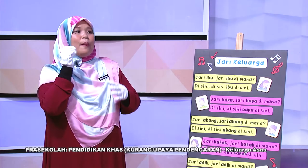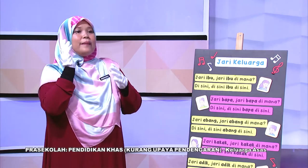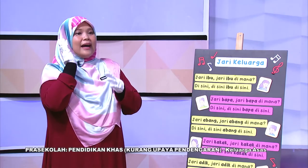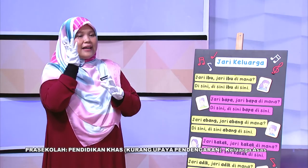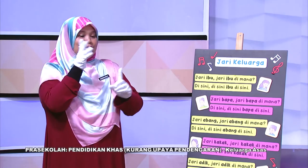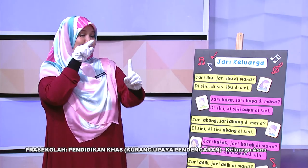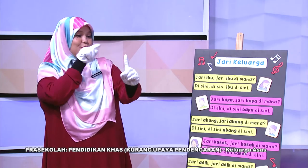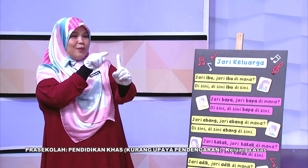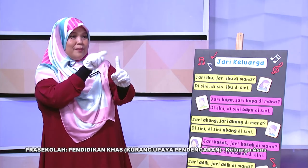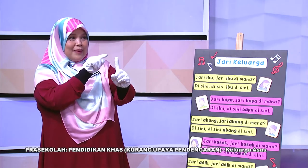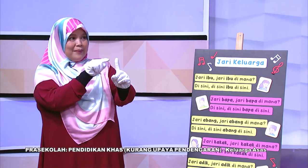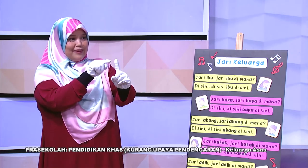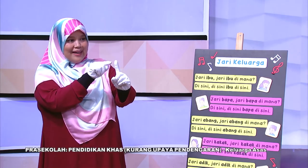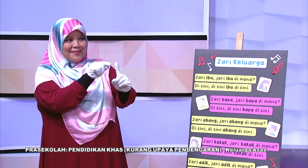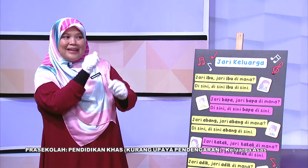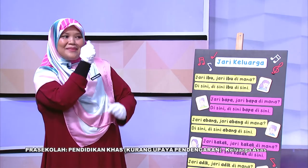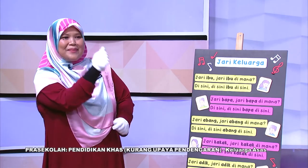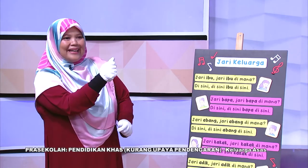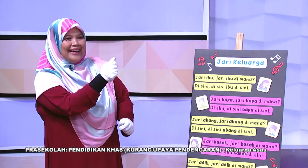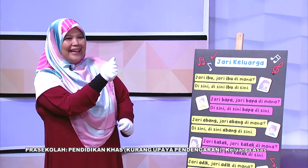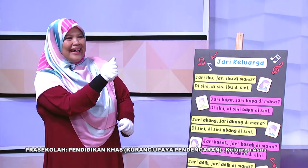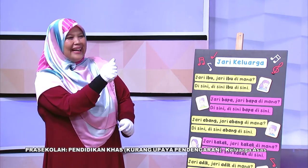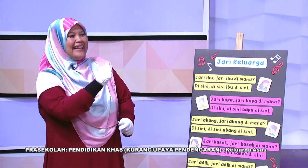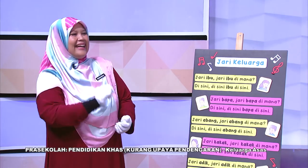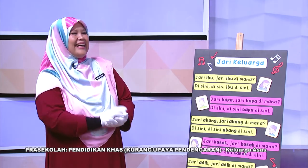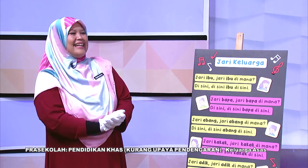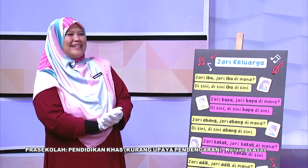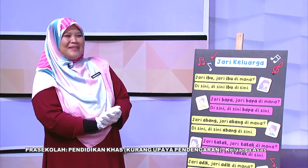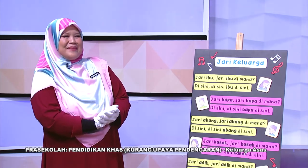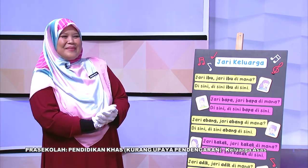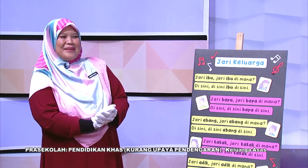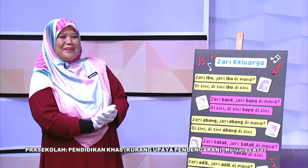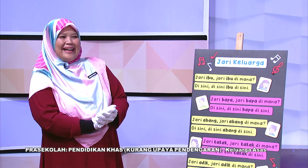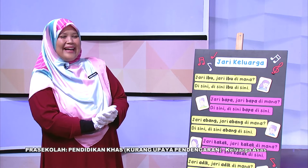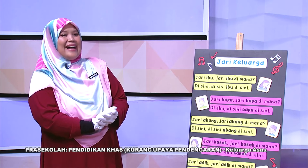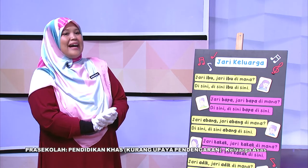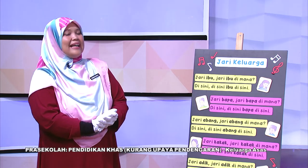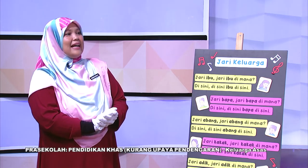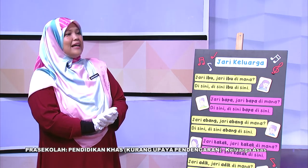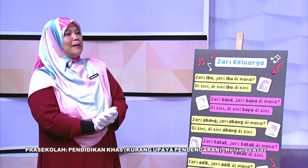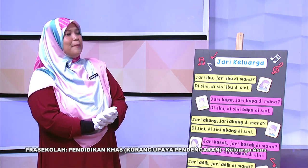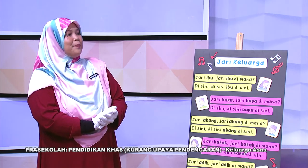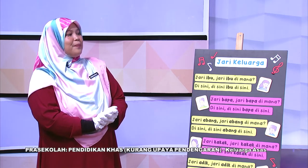ini akan tunjuk HP OJ Acong flv jenggot kiri oke kiam